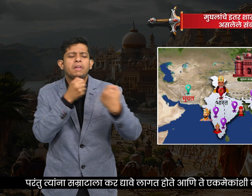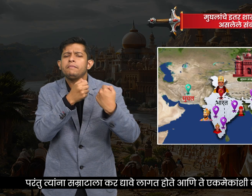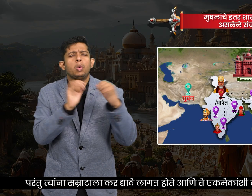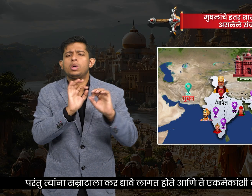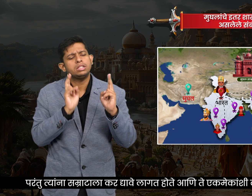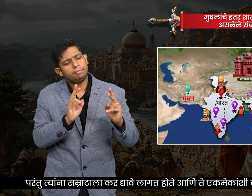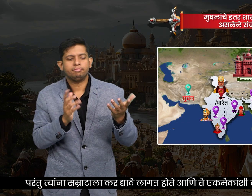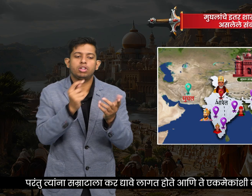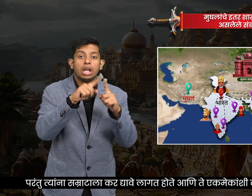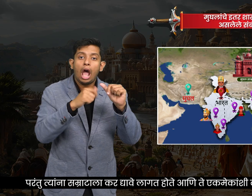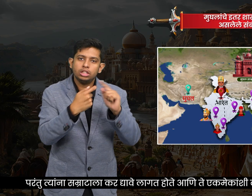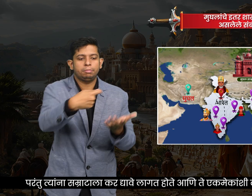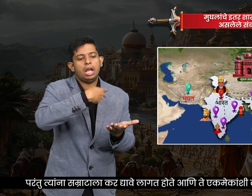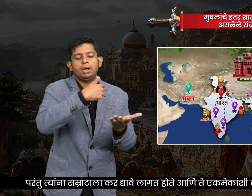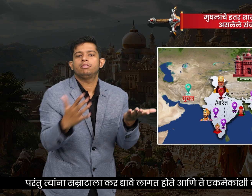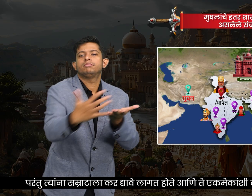नव्हते.